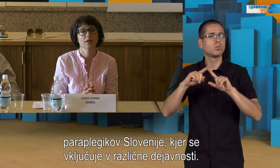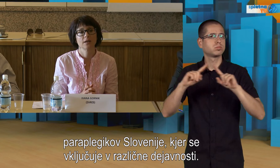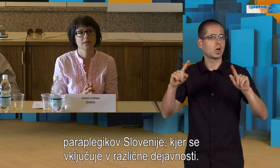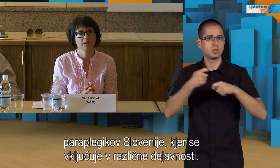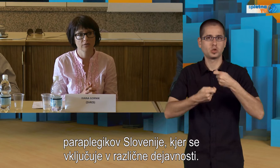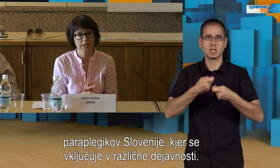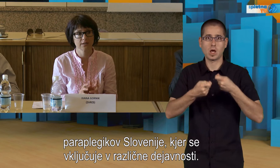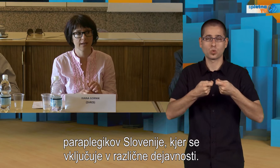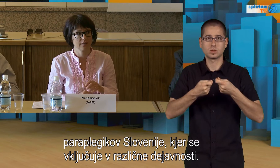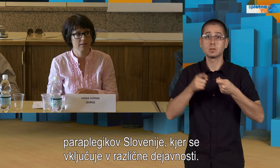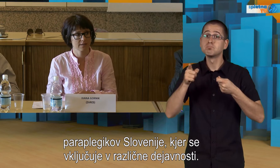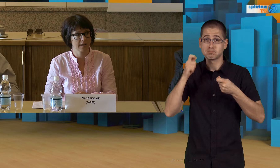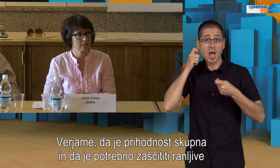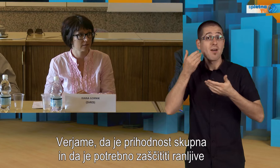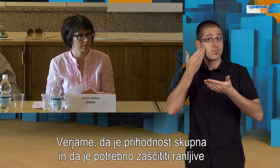dejavnosti.